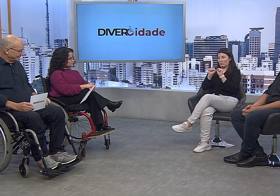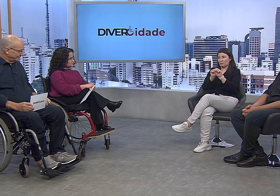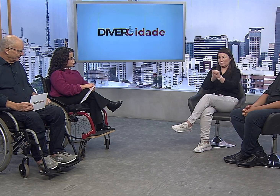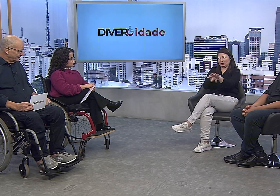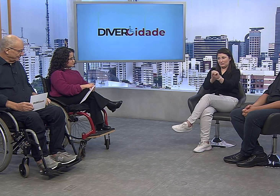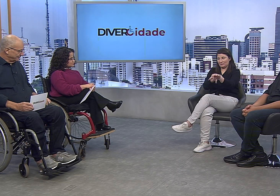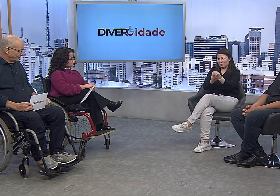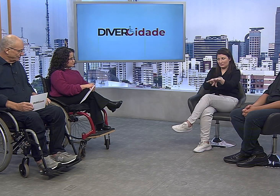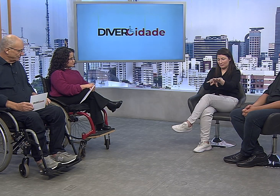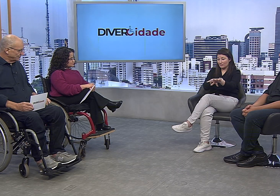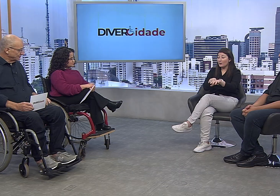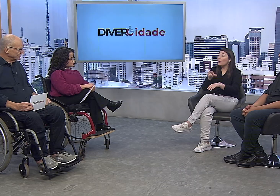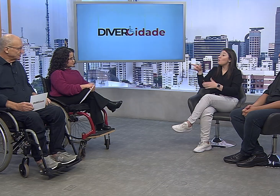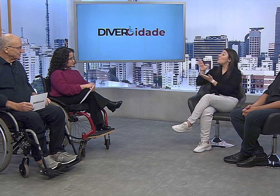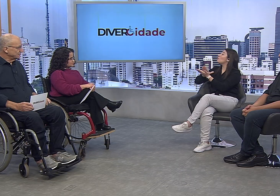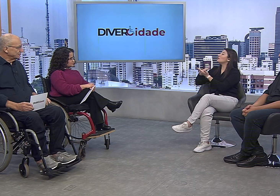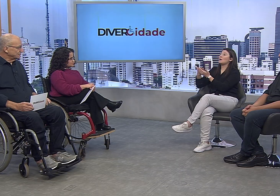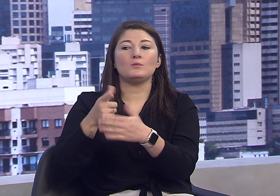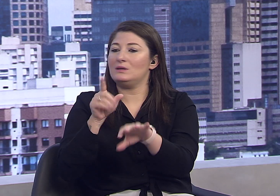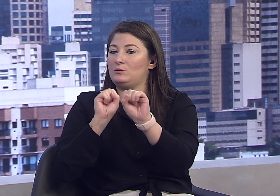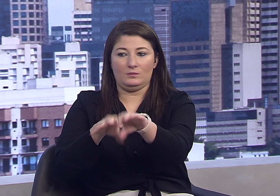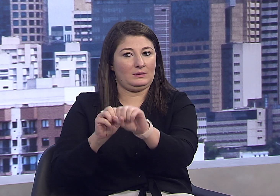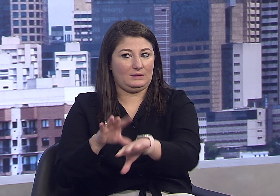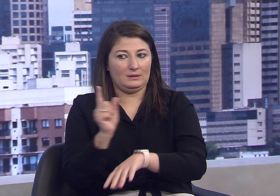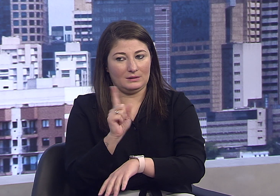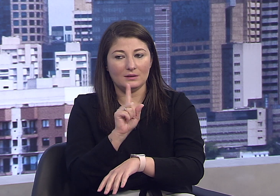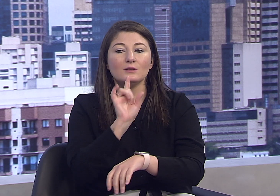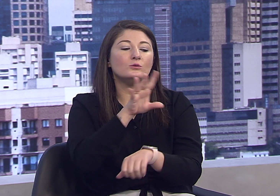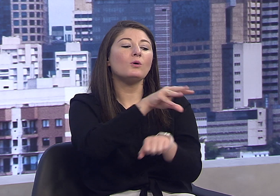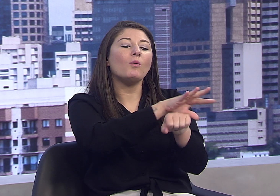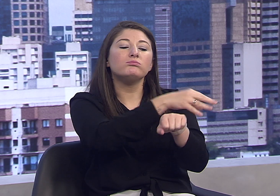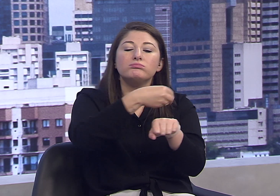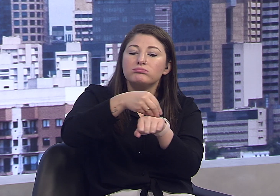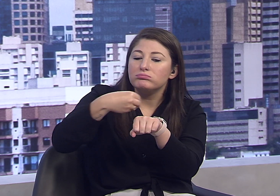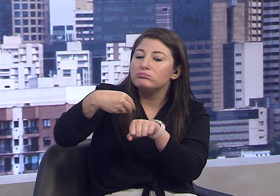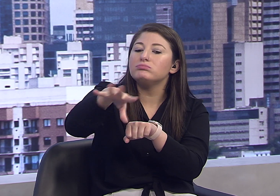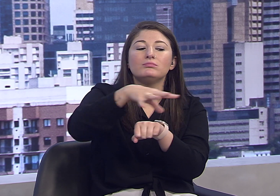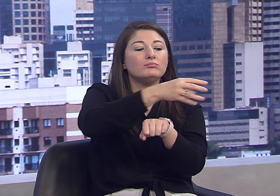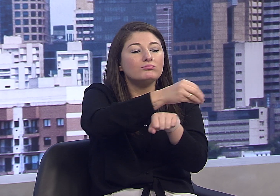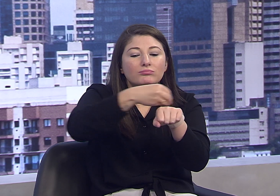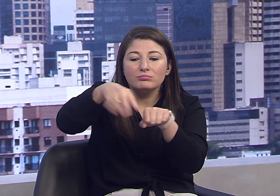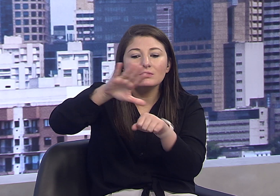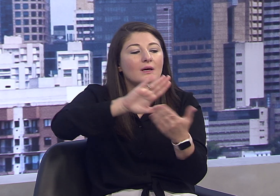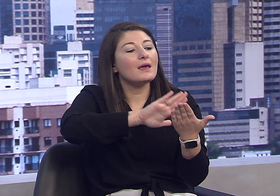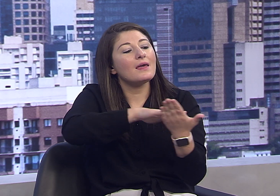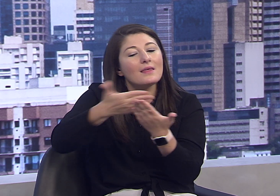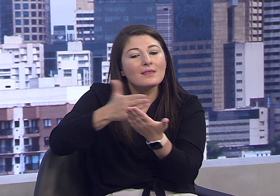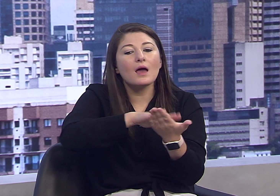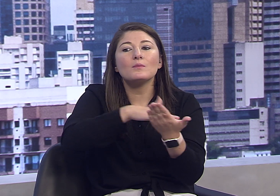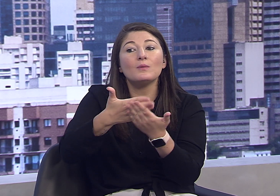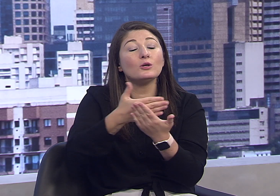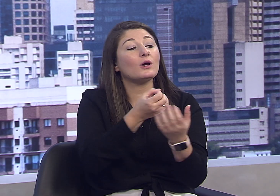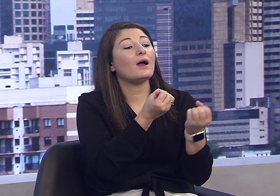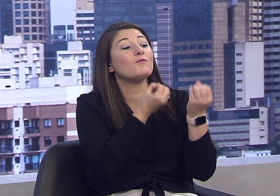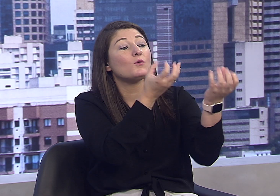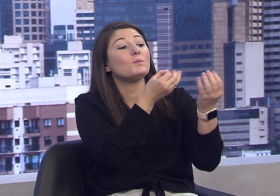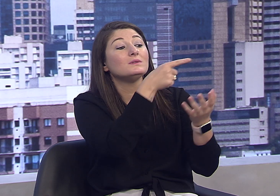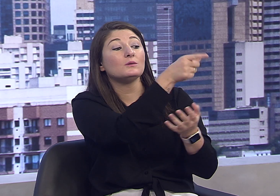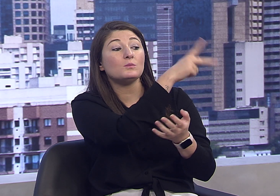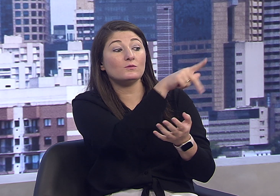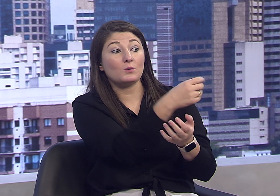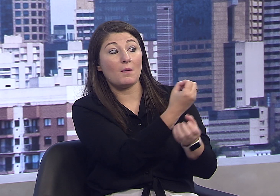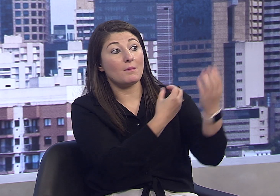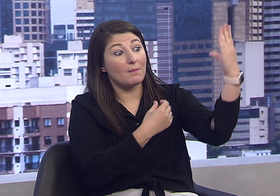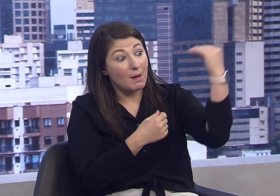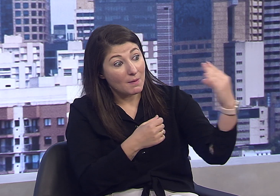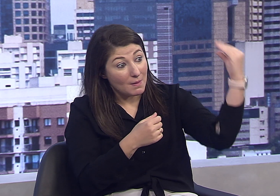sinais e ele é um professor. Então, ele tem aquisição ali dos conteúdos para dar aula. O intérprete, ele só é o canal